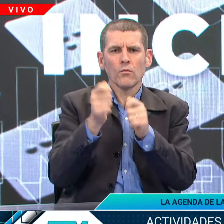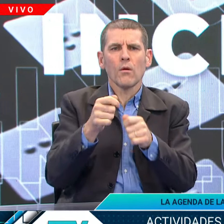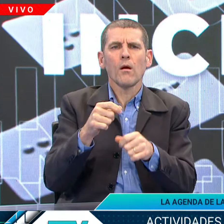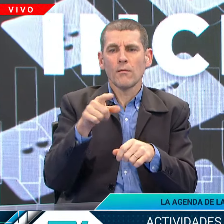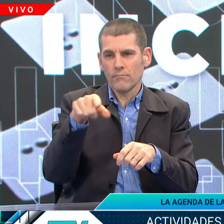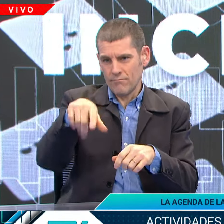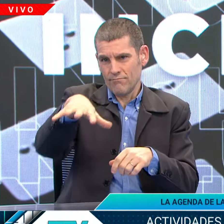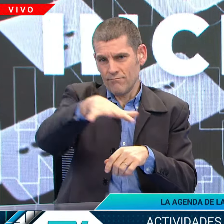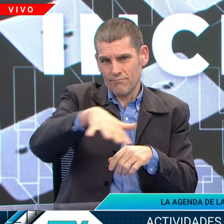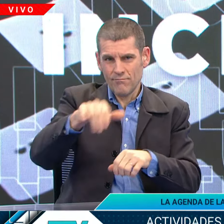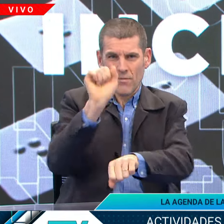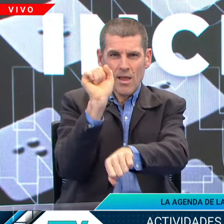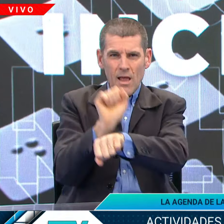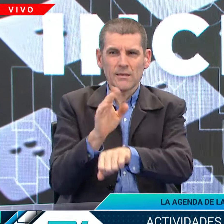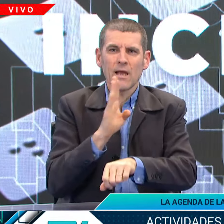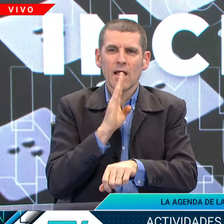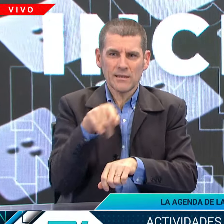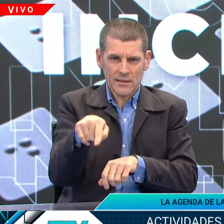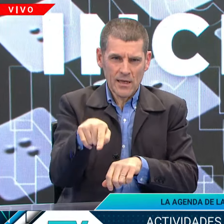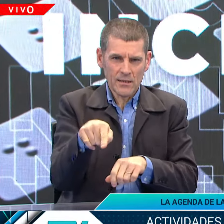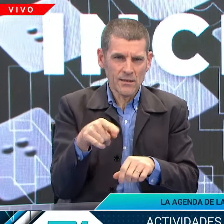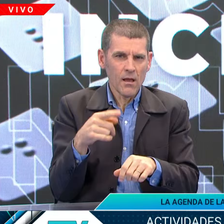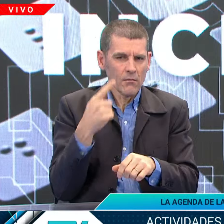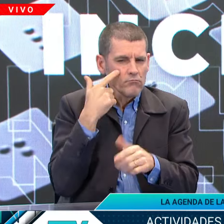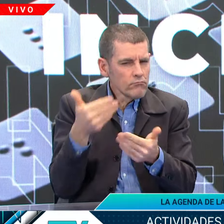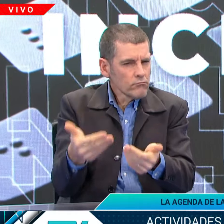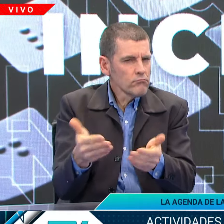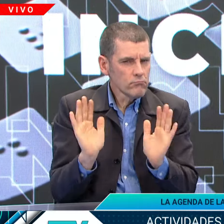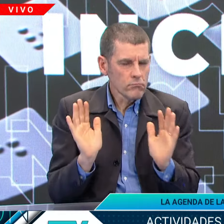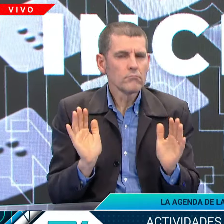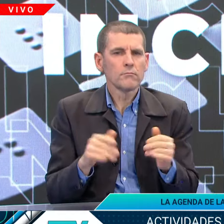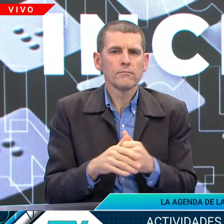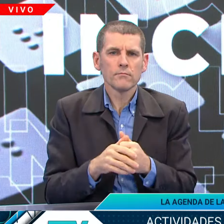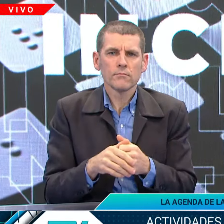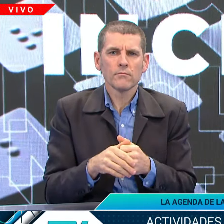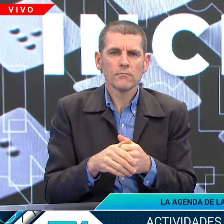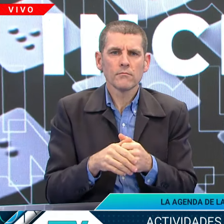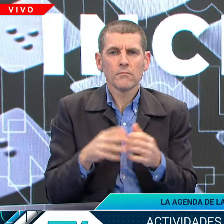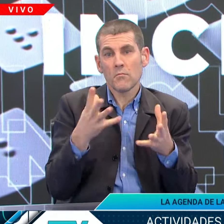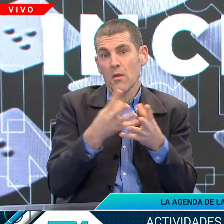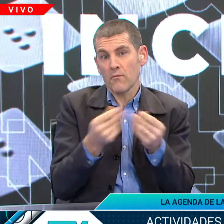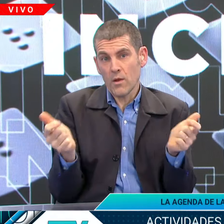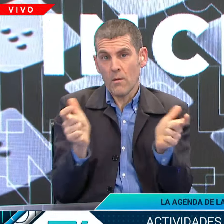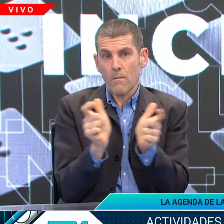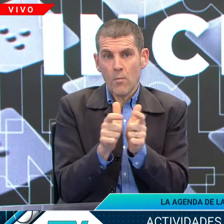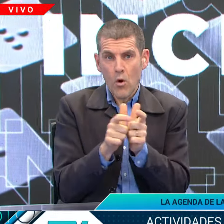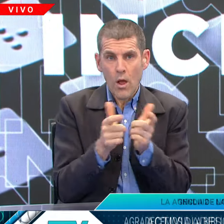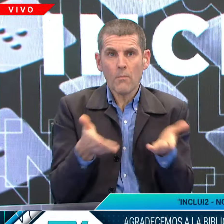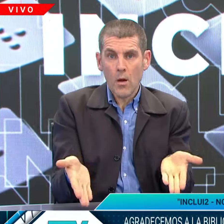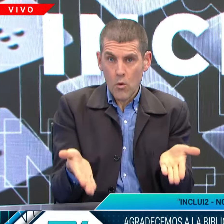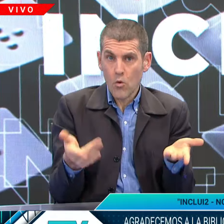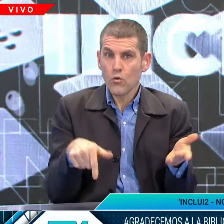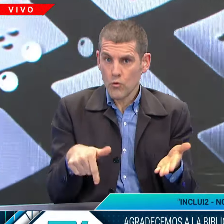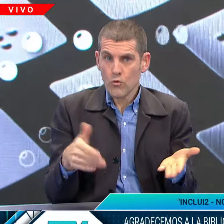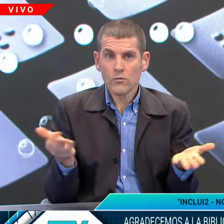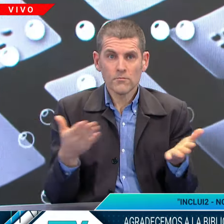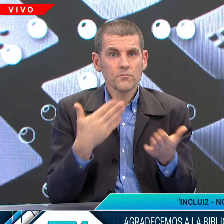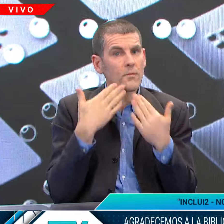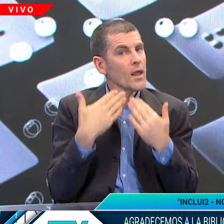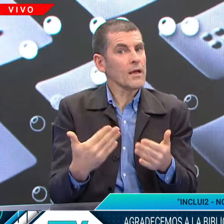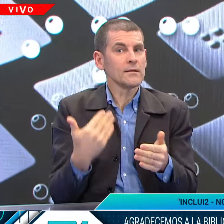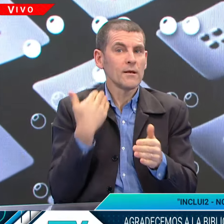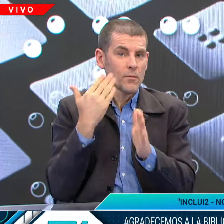diputados al Complejo Penitenciario Federal de Ezeiza. Así hemos llegado al final de nuestro informe del día de hoy, agradeciendo